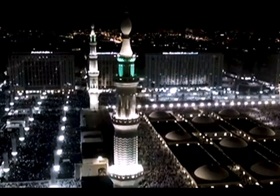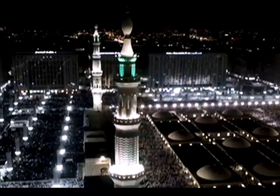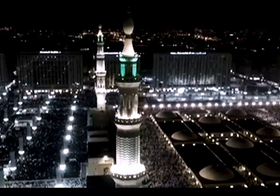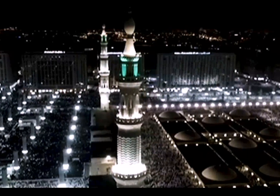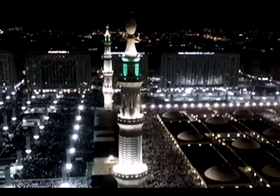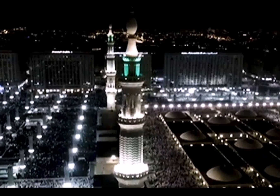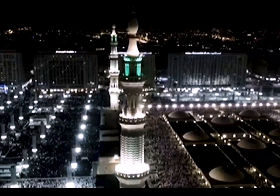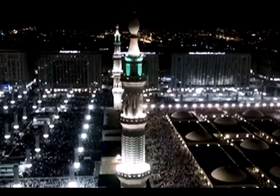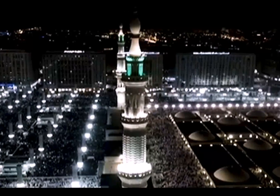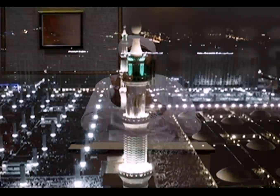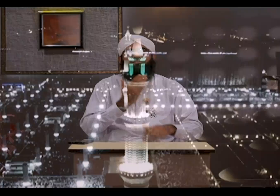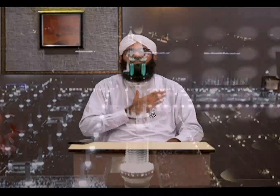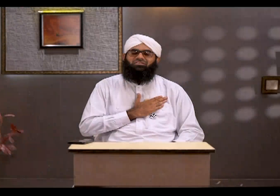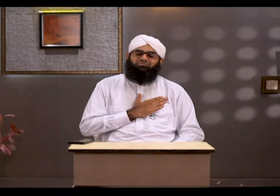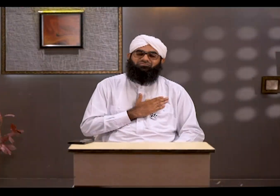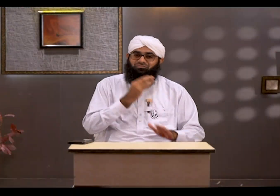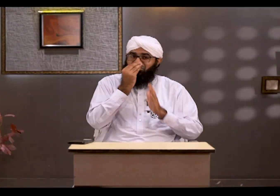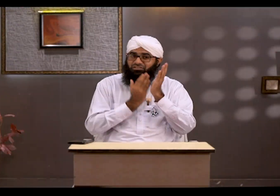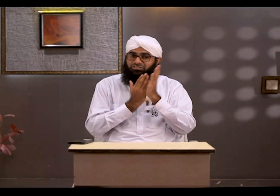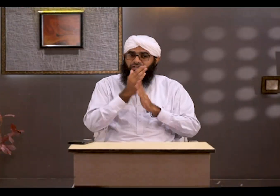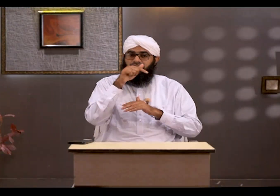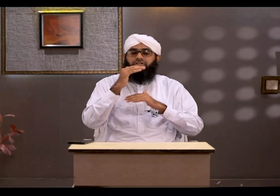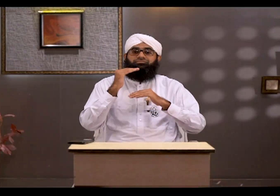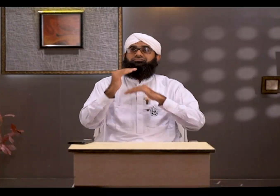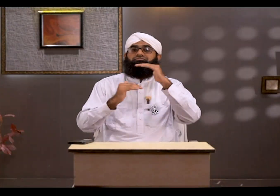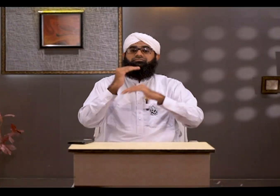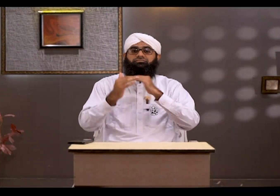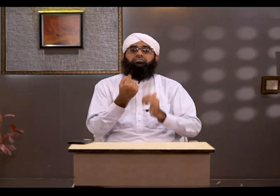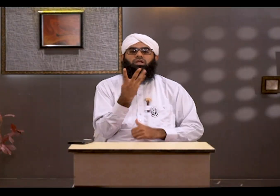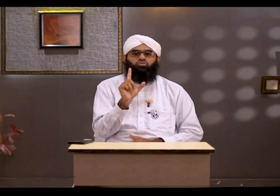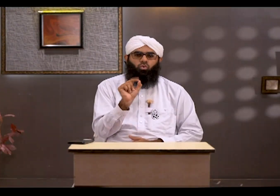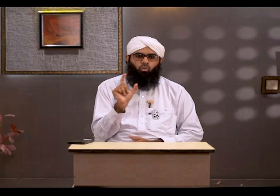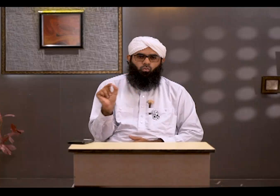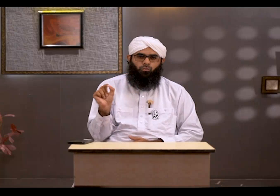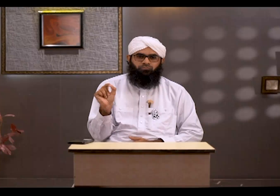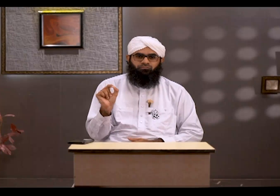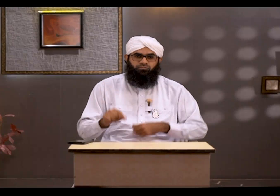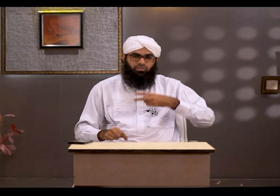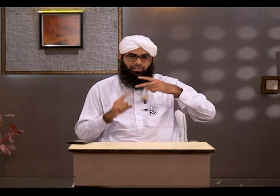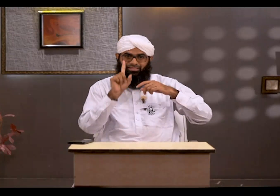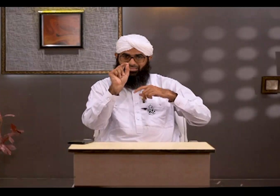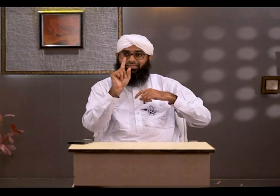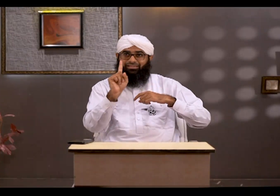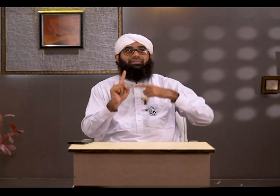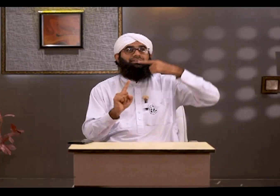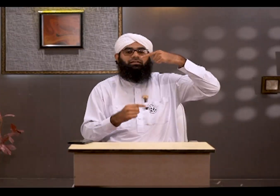اللہ علیہ وسلم۔ جنت کے درجے۔ جنت میں 100 درجے ہیں۔ ہر 2 درجوں میں آسمان و زمین جتنا فاصلہ ہے،